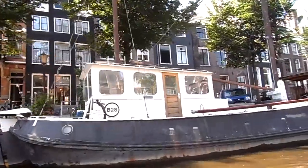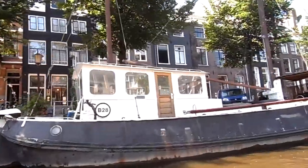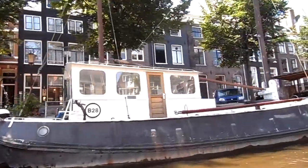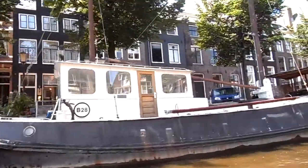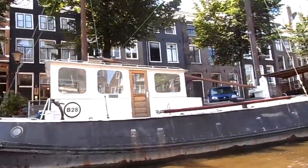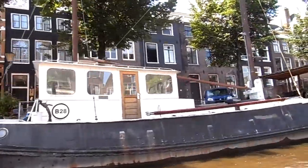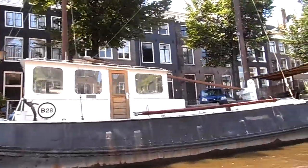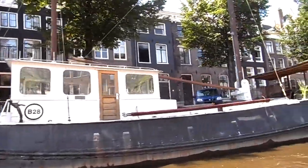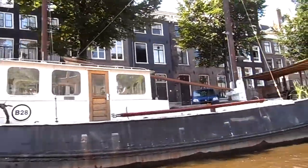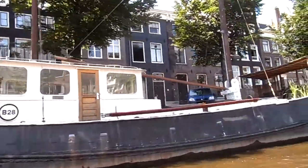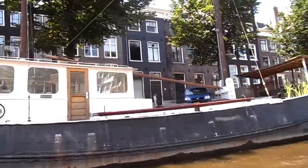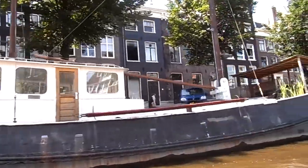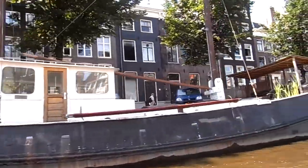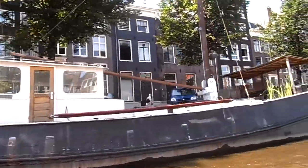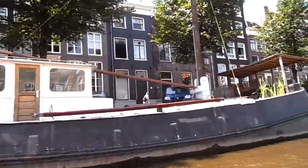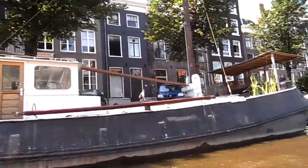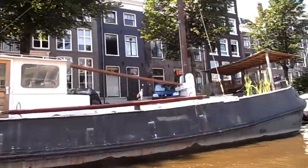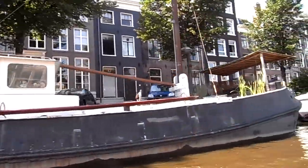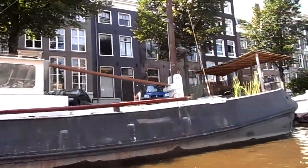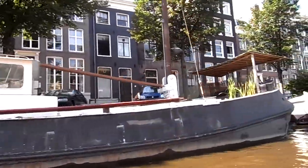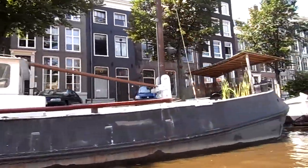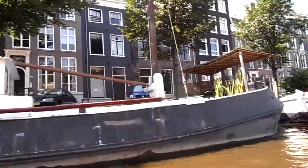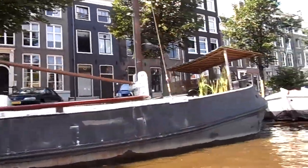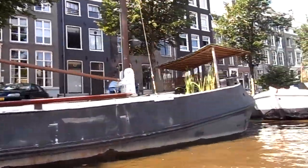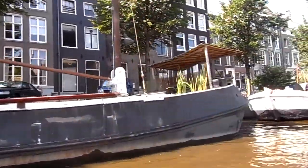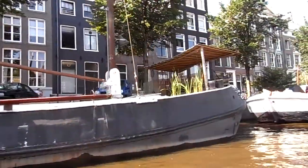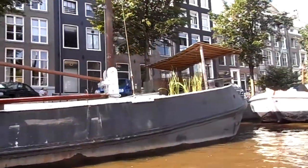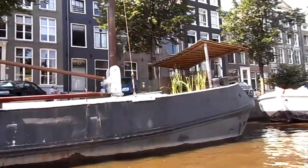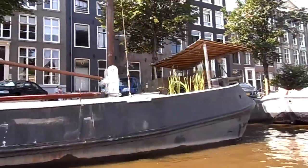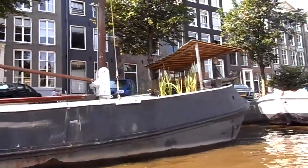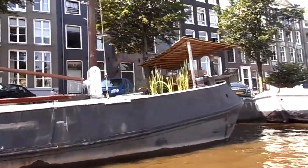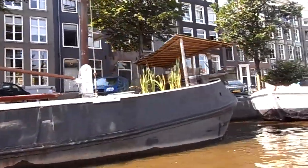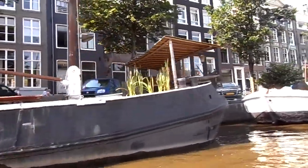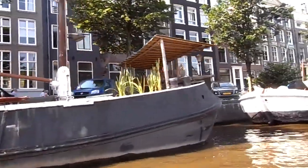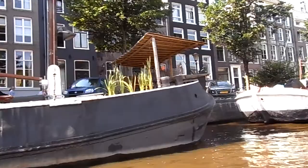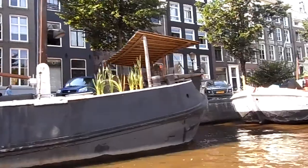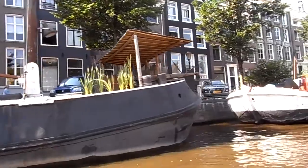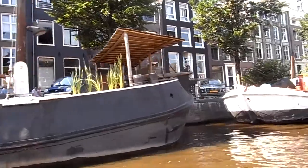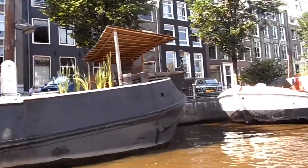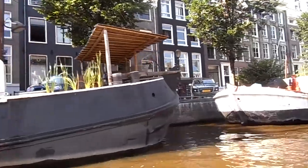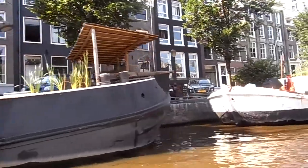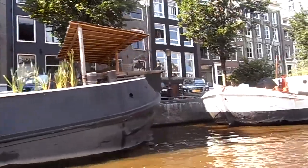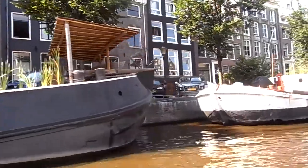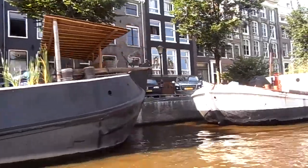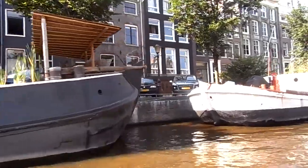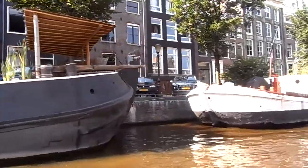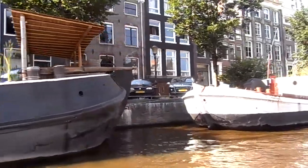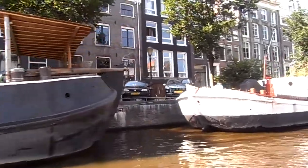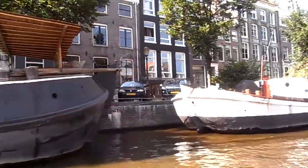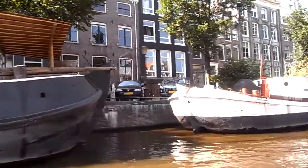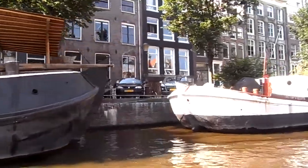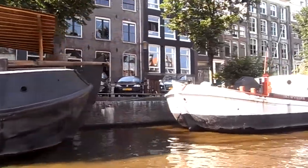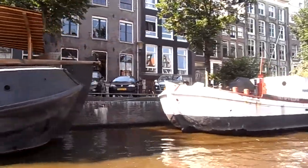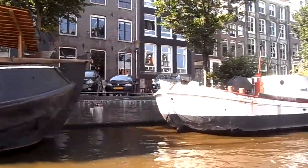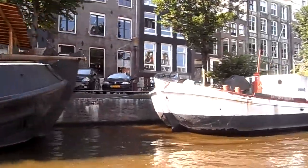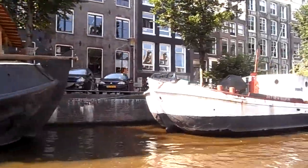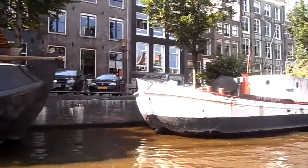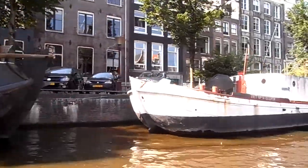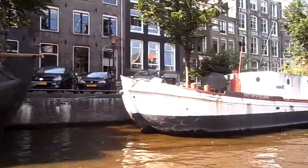Mal, weil man gemäß der Breite eines an der Kraft liegenden Hauses Steuern bezahlen musste. Deshalb probierte man die Häuser so schmal und so